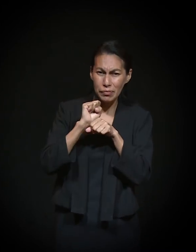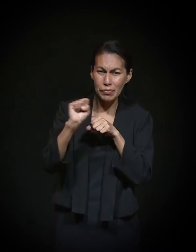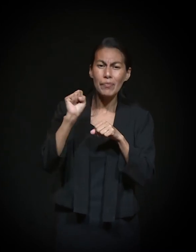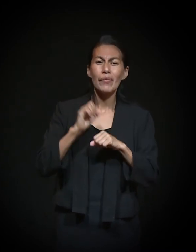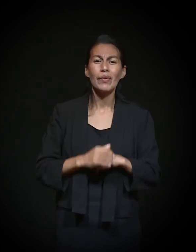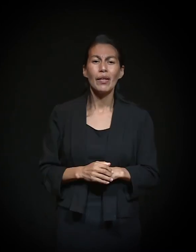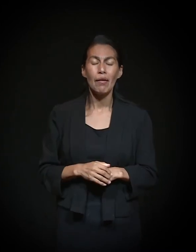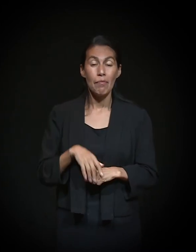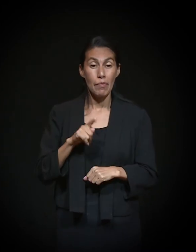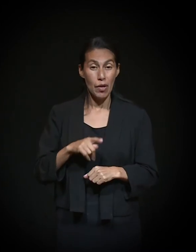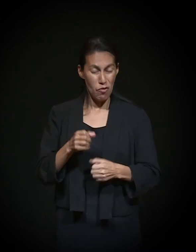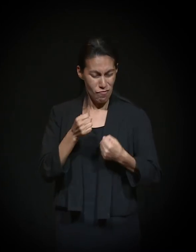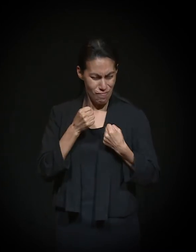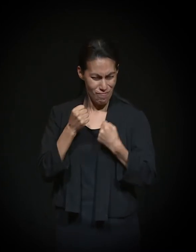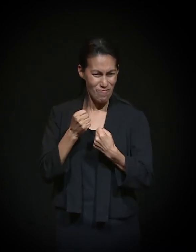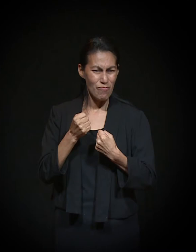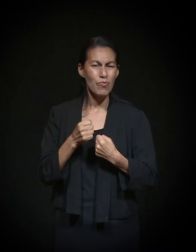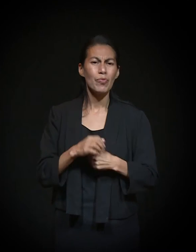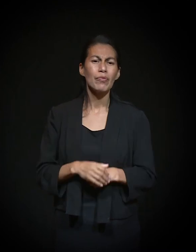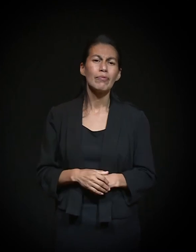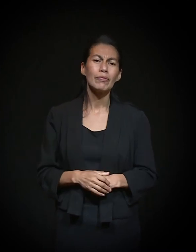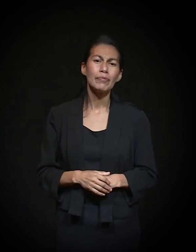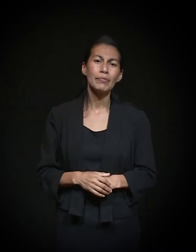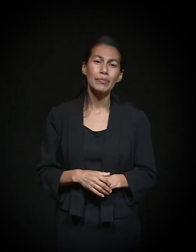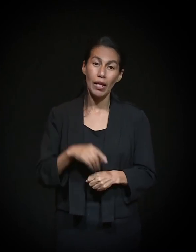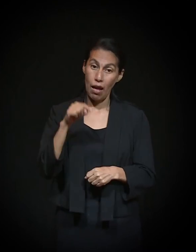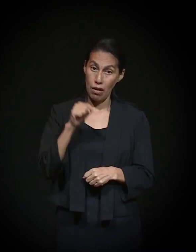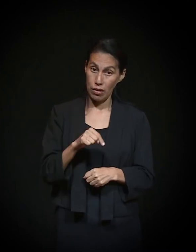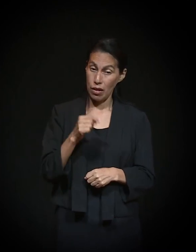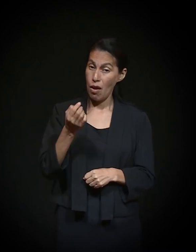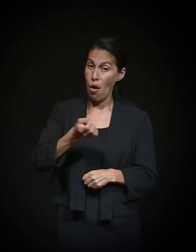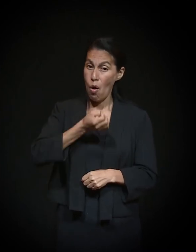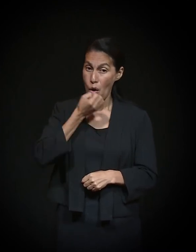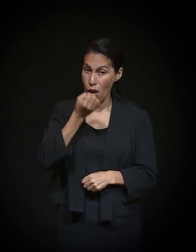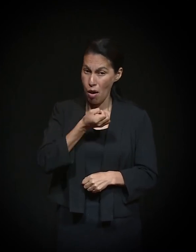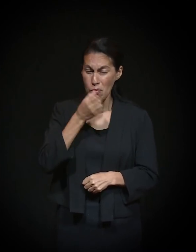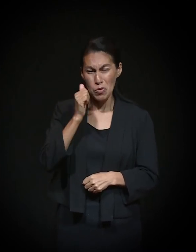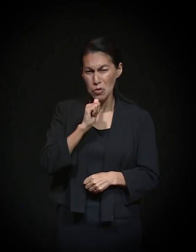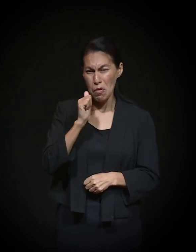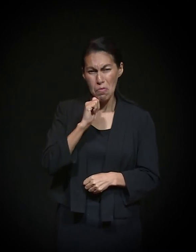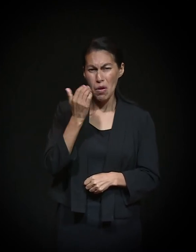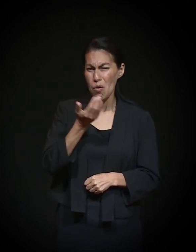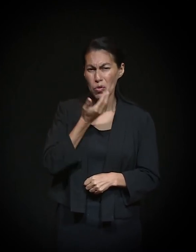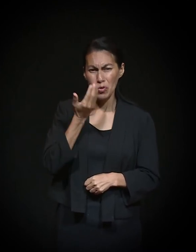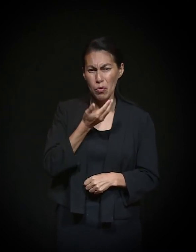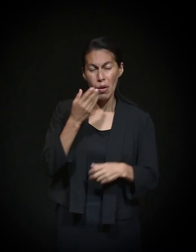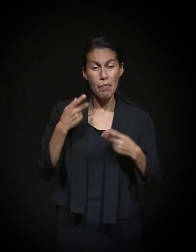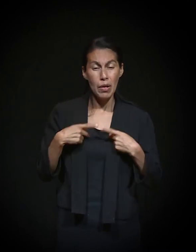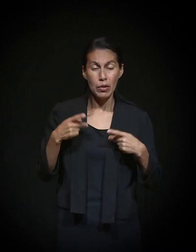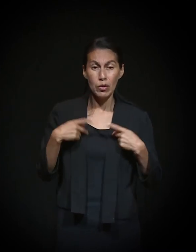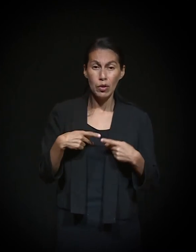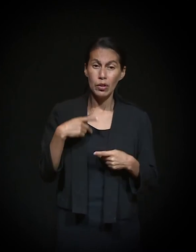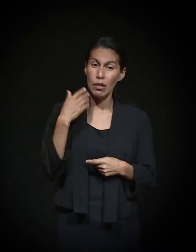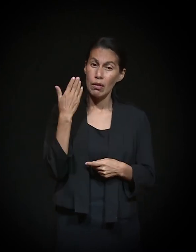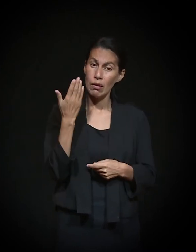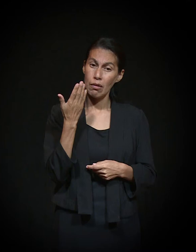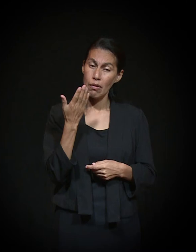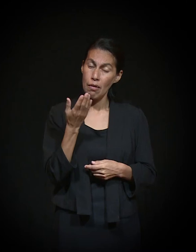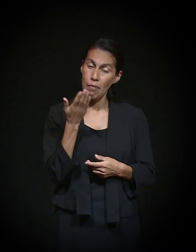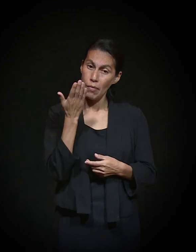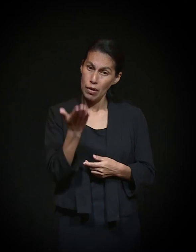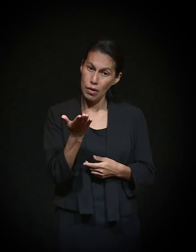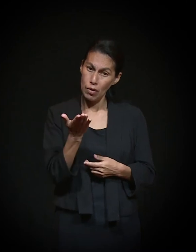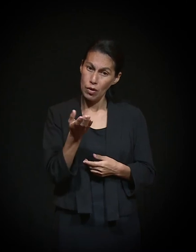Por eso, en este programa, acostumbramos a hablar por ustedes, tanto los que envían su pedido